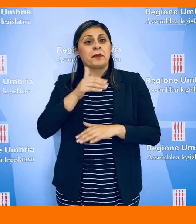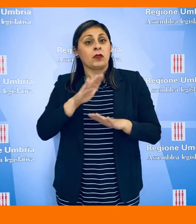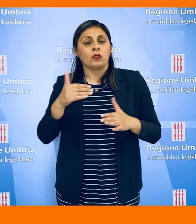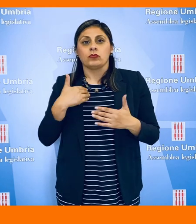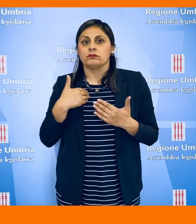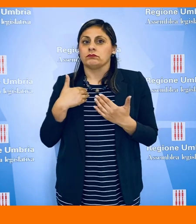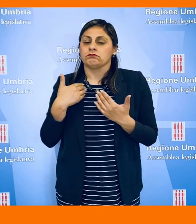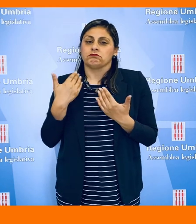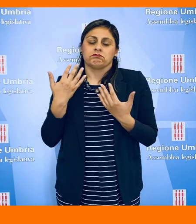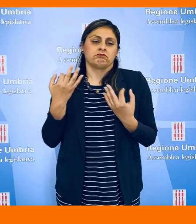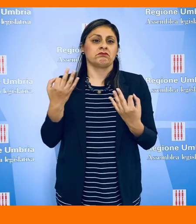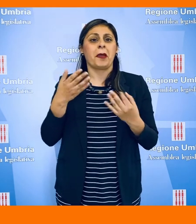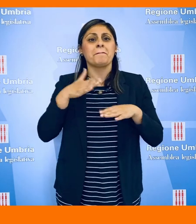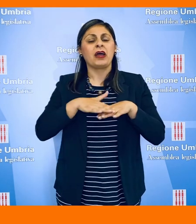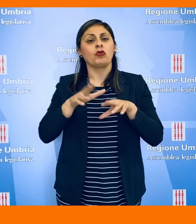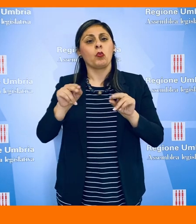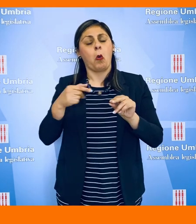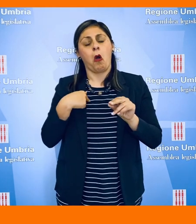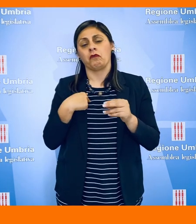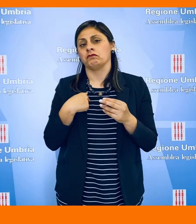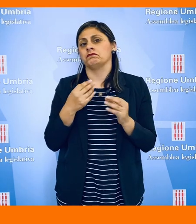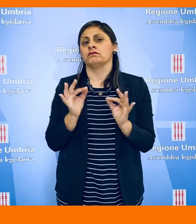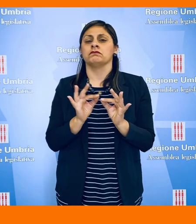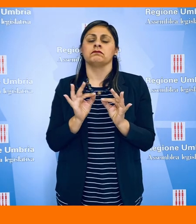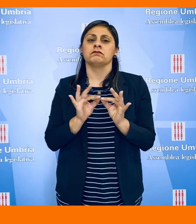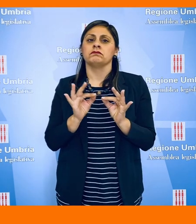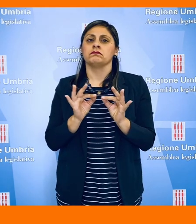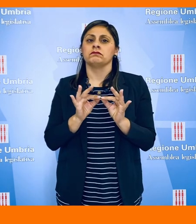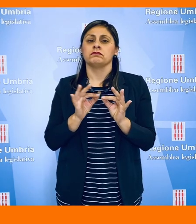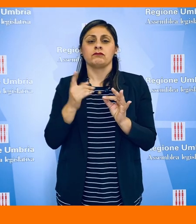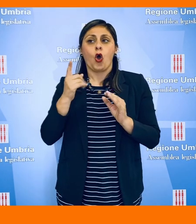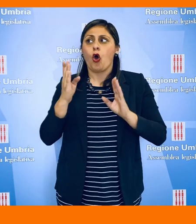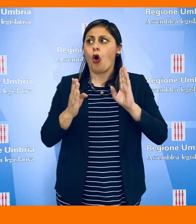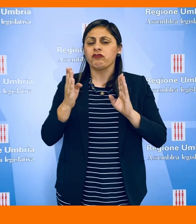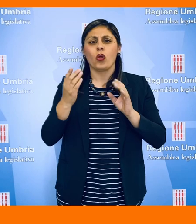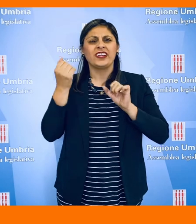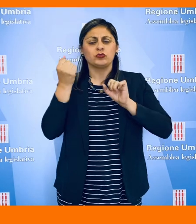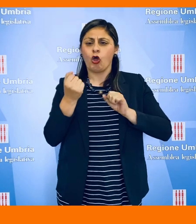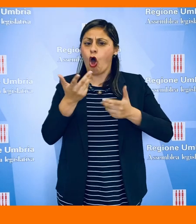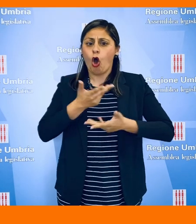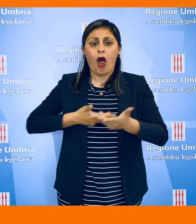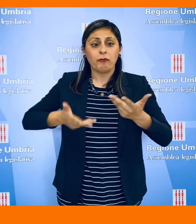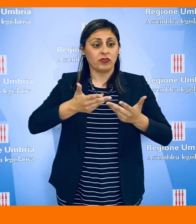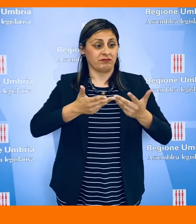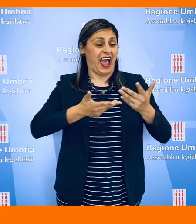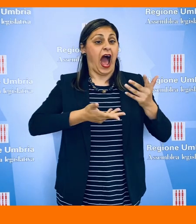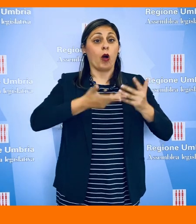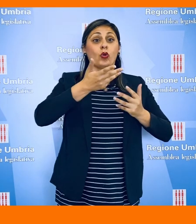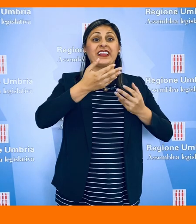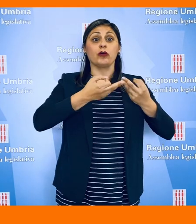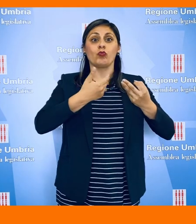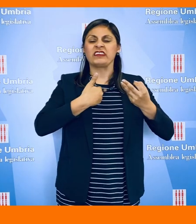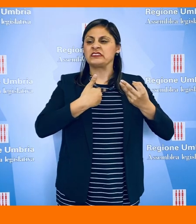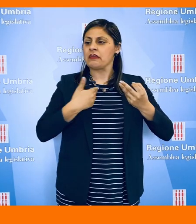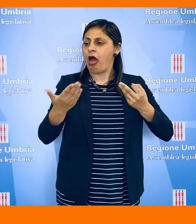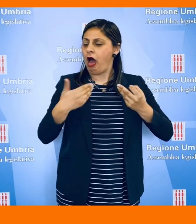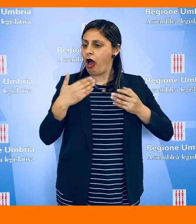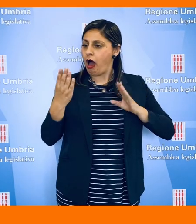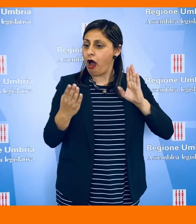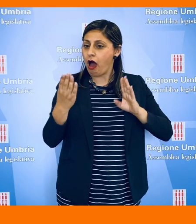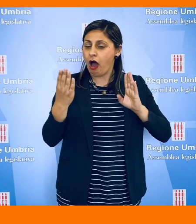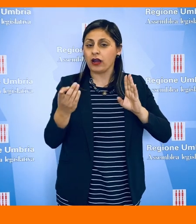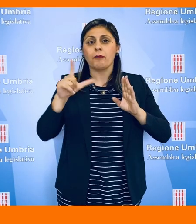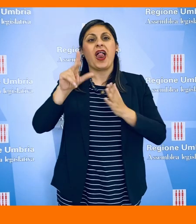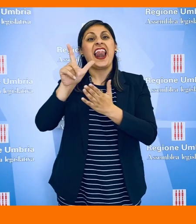favore questo metodo nuovo, cioè del confronto istituzionale di collaborazione tra autorità giudiziaria e il